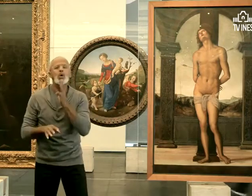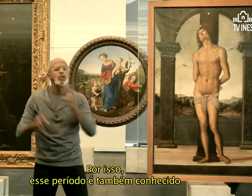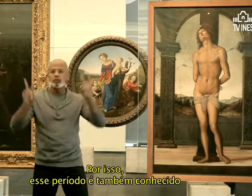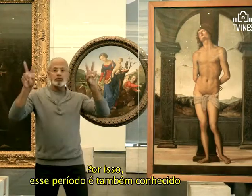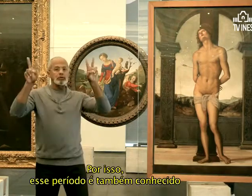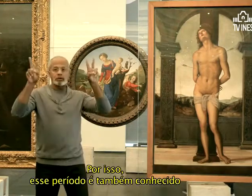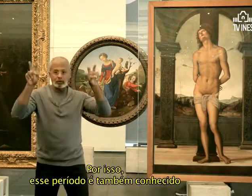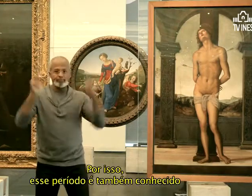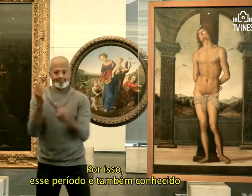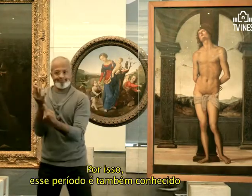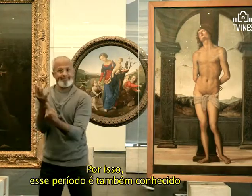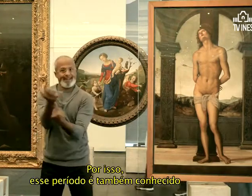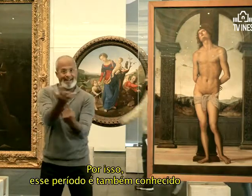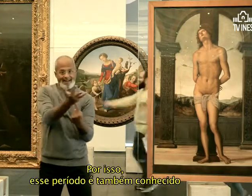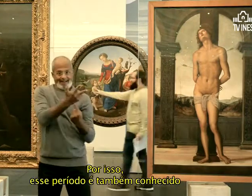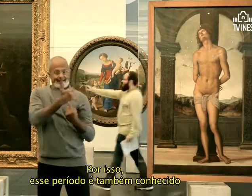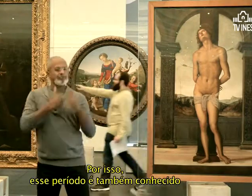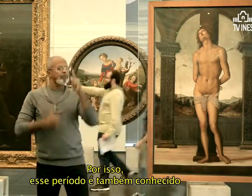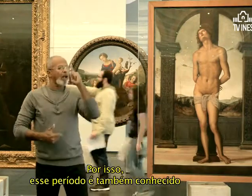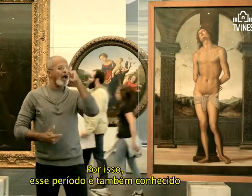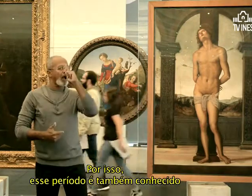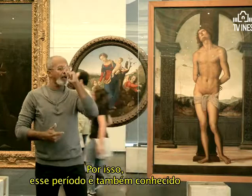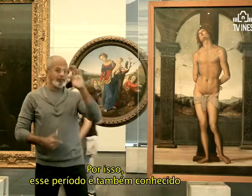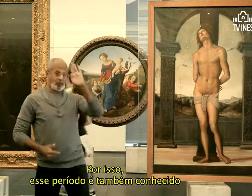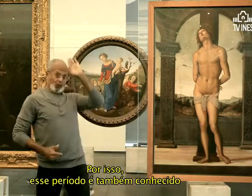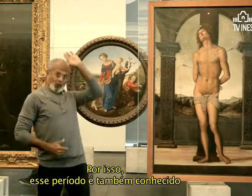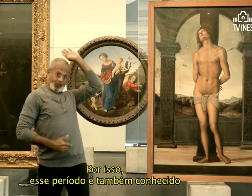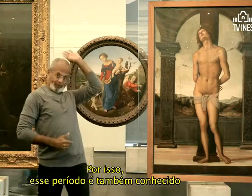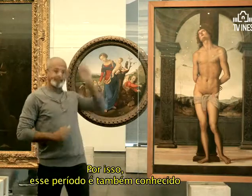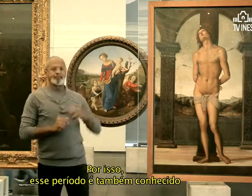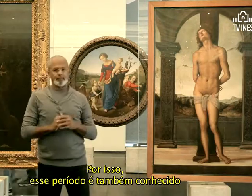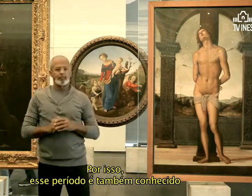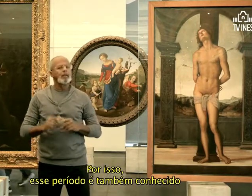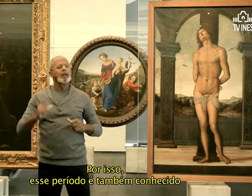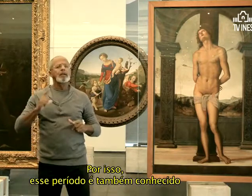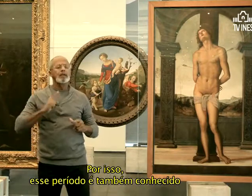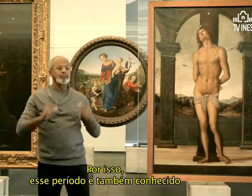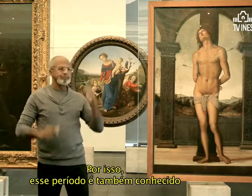Por isso, esse período é também conhecido